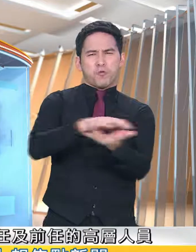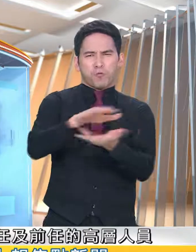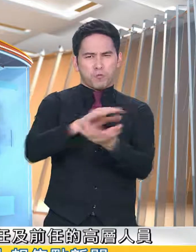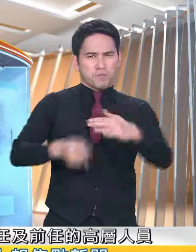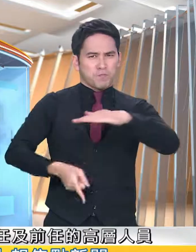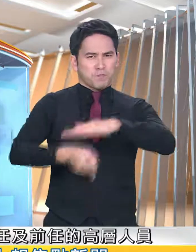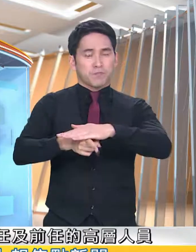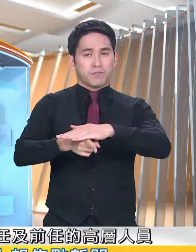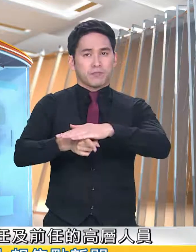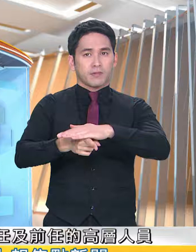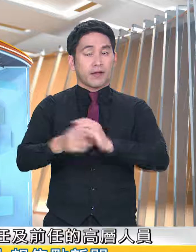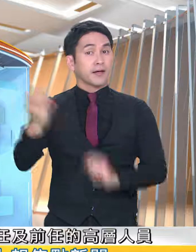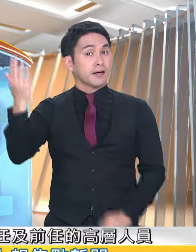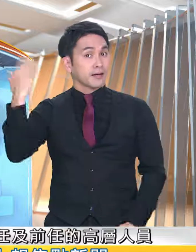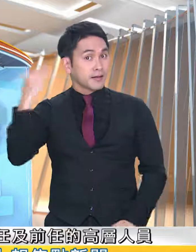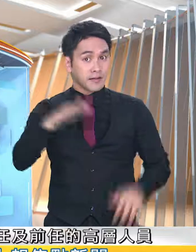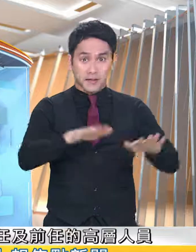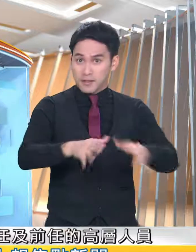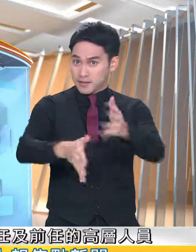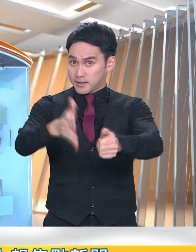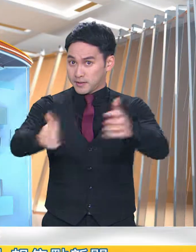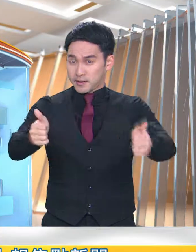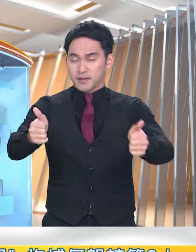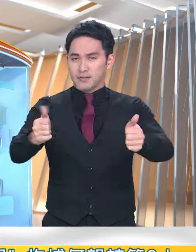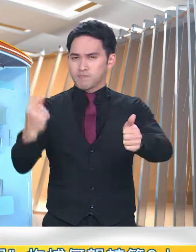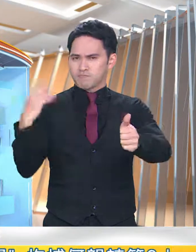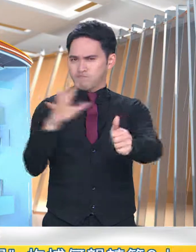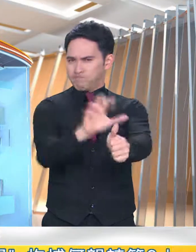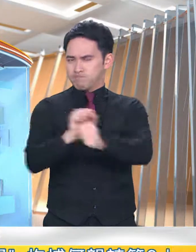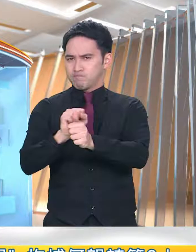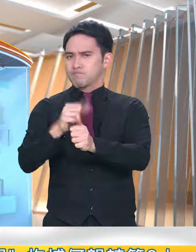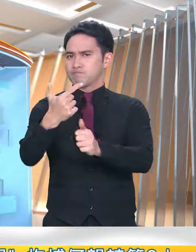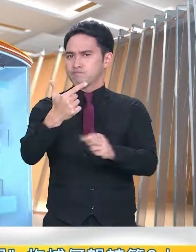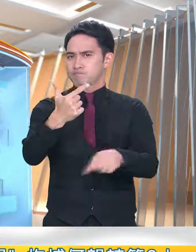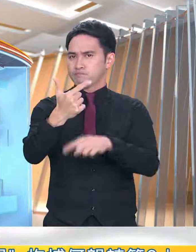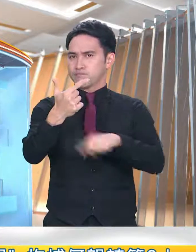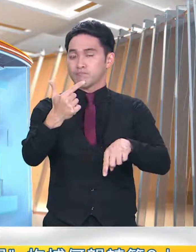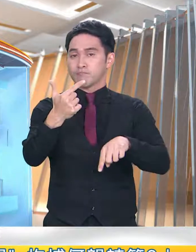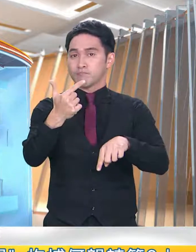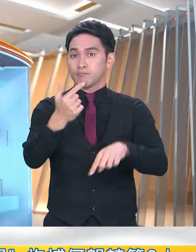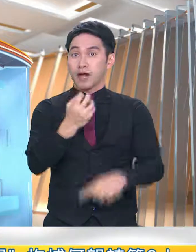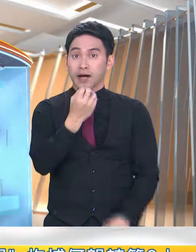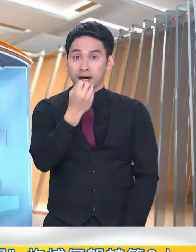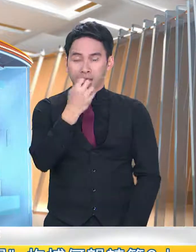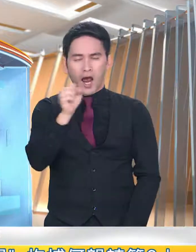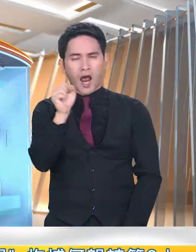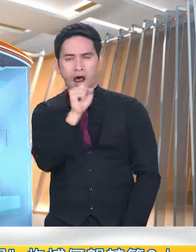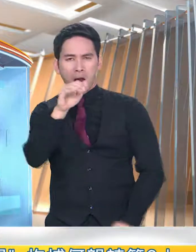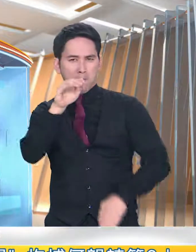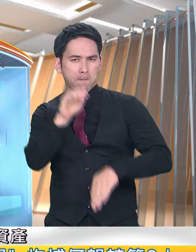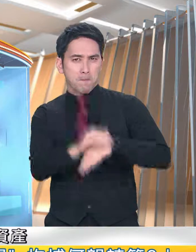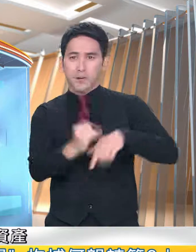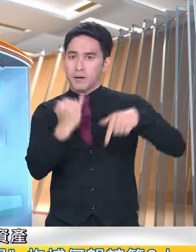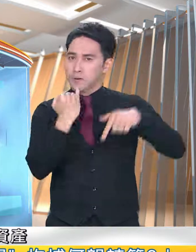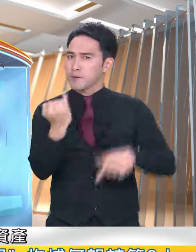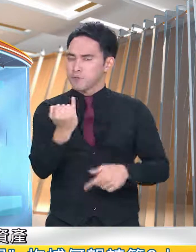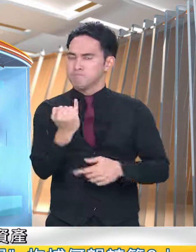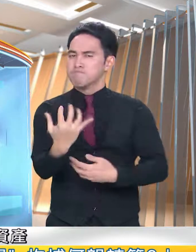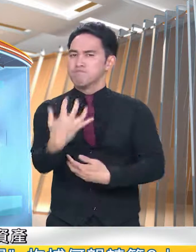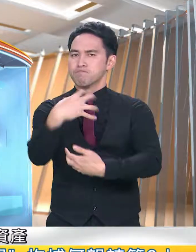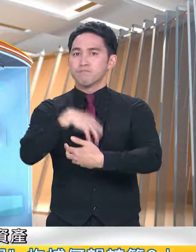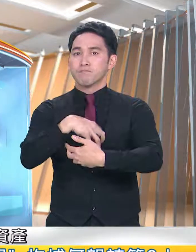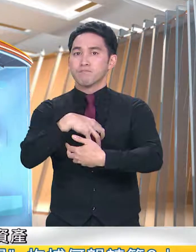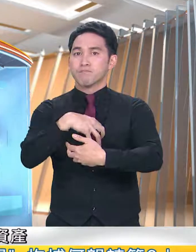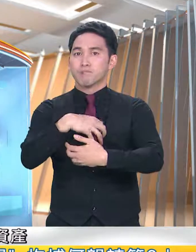现任以及前任的高层人员，包含香港艺人何韵诗，并且冻结大